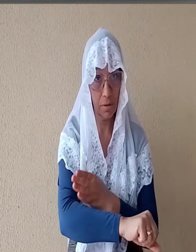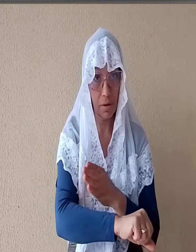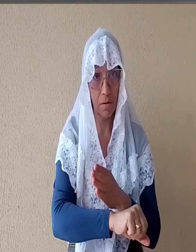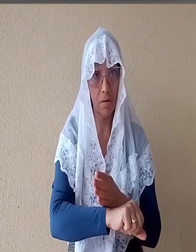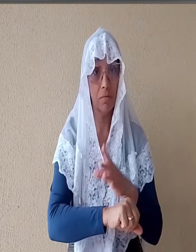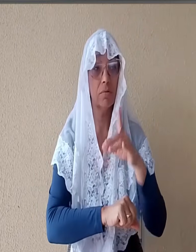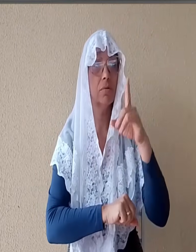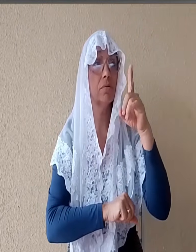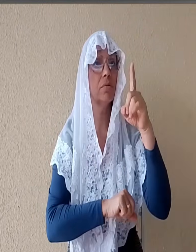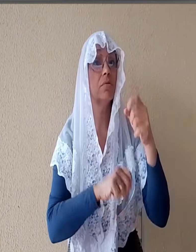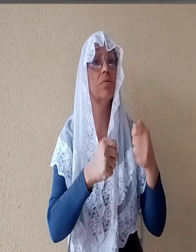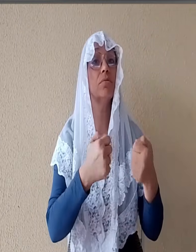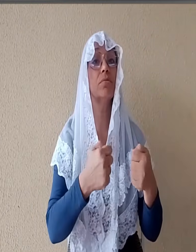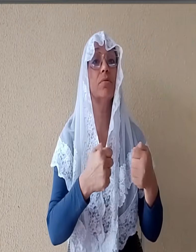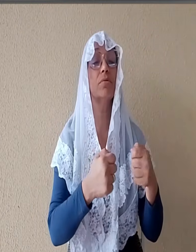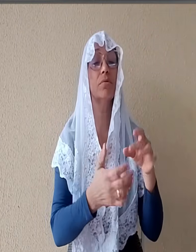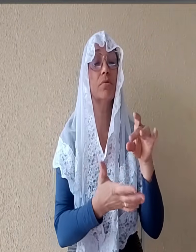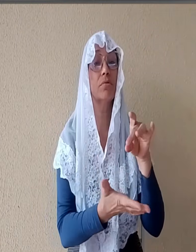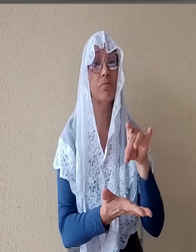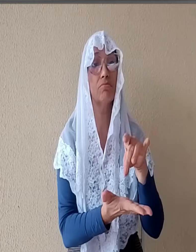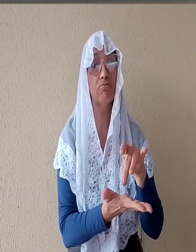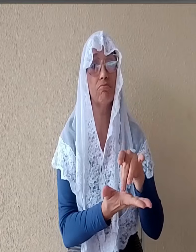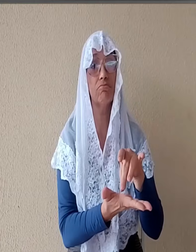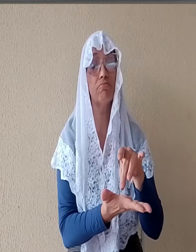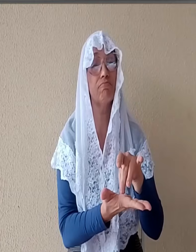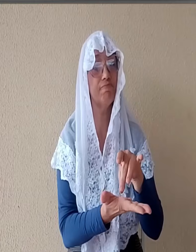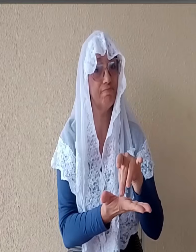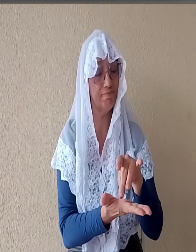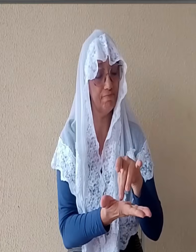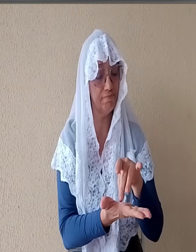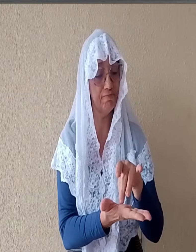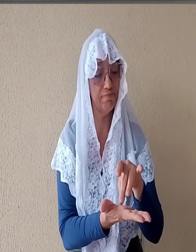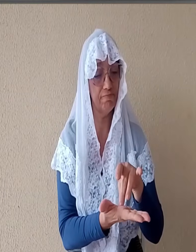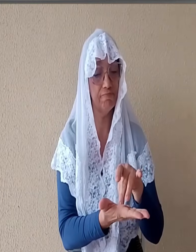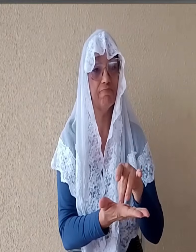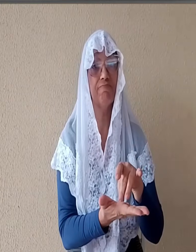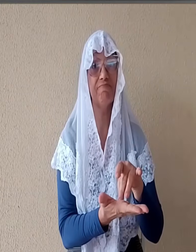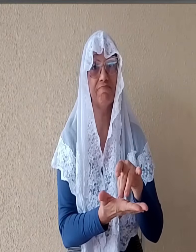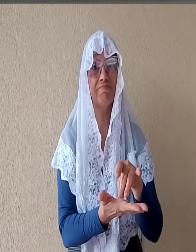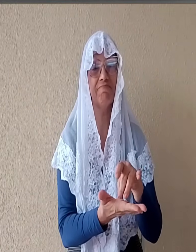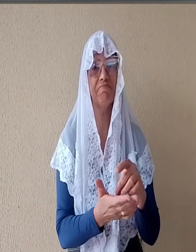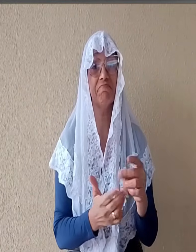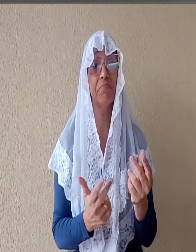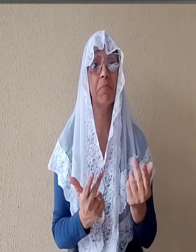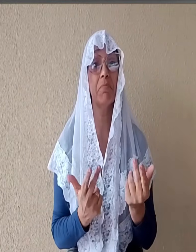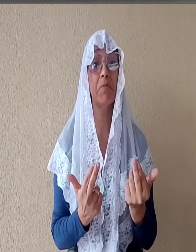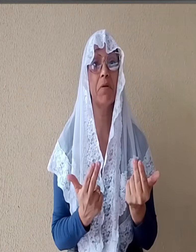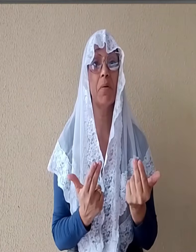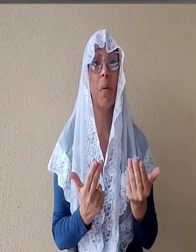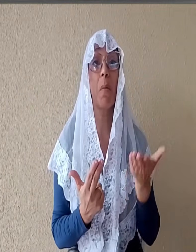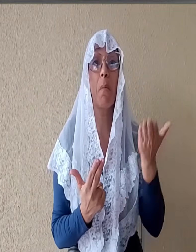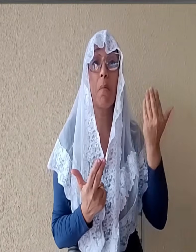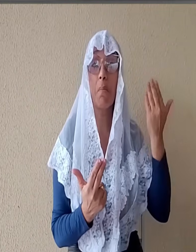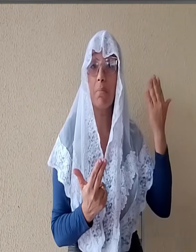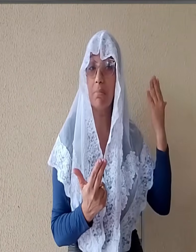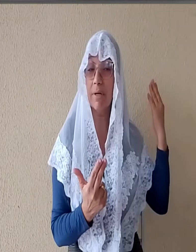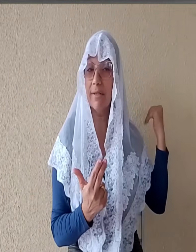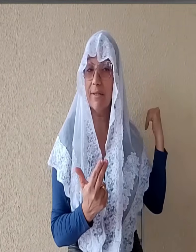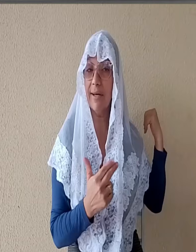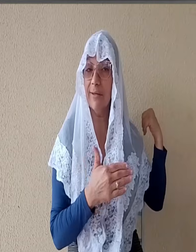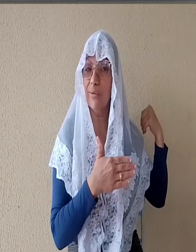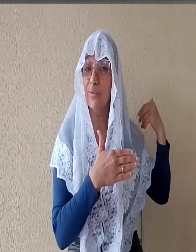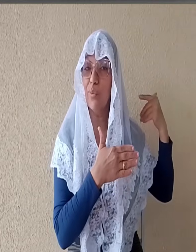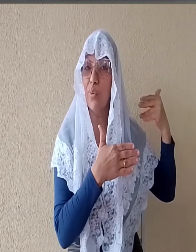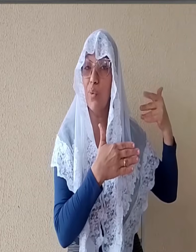de Nacon, os bois tropeçaram. E diz Deus por esta palavra, irmão. É para